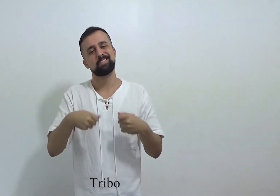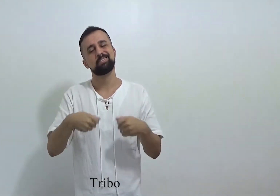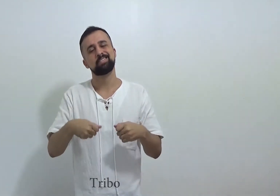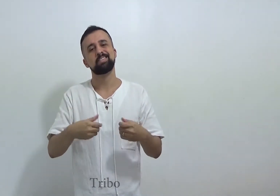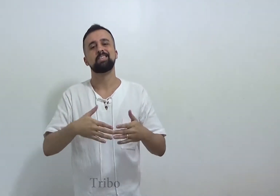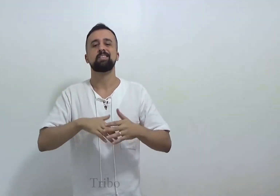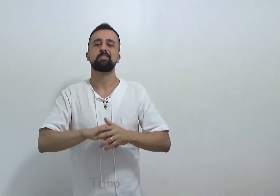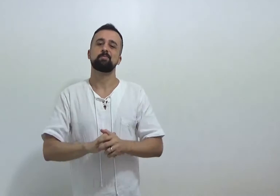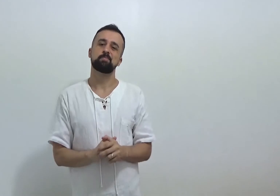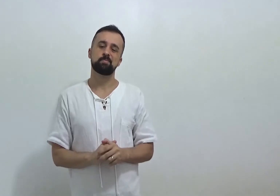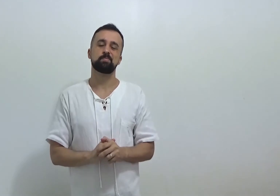Então,